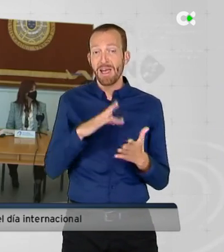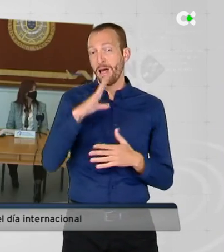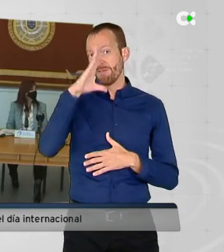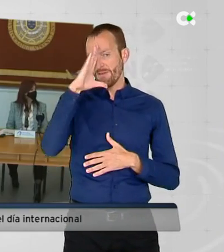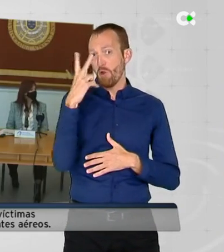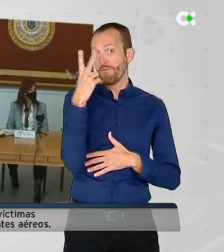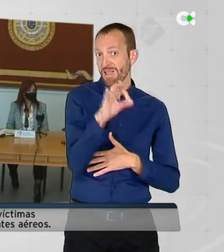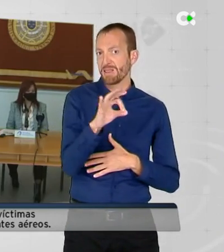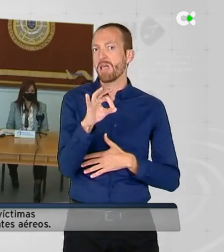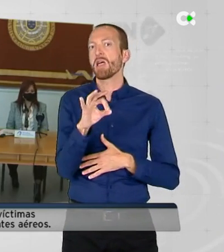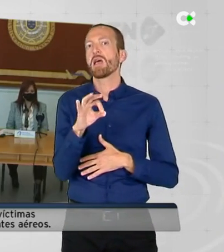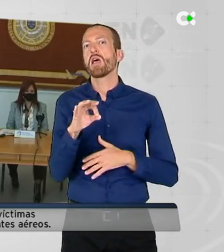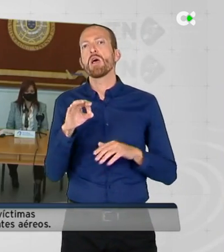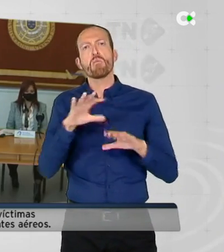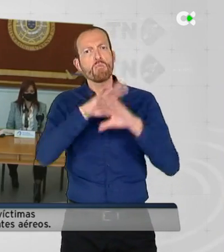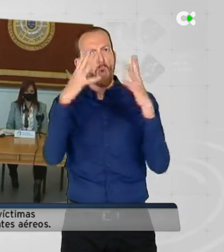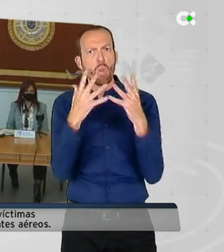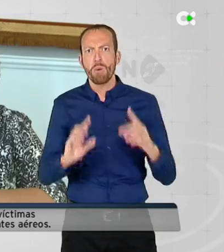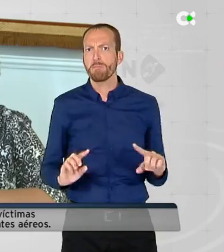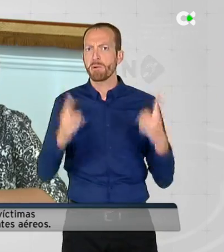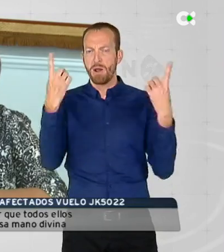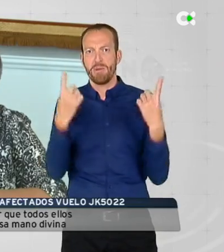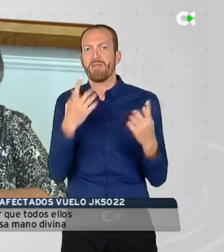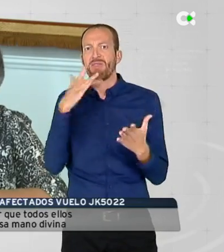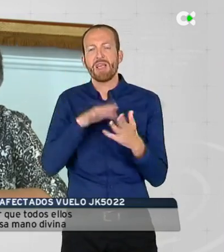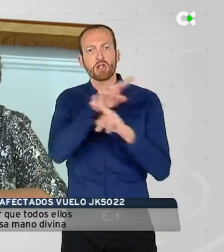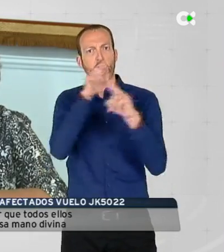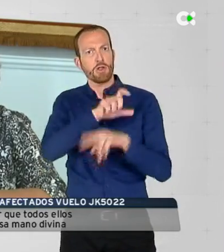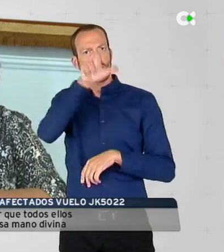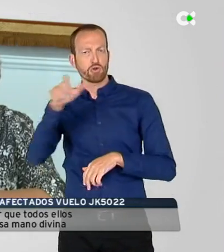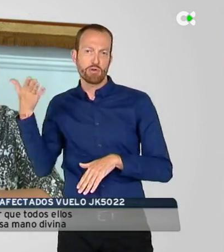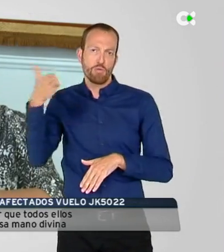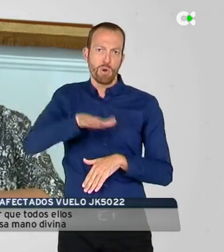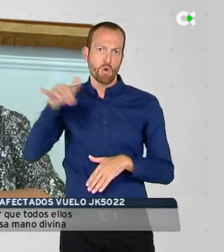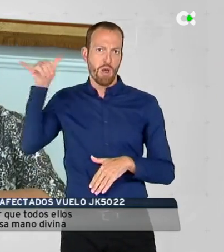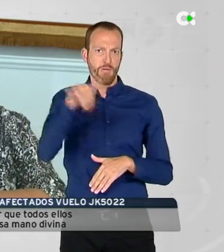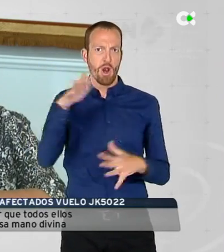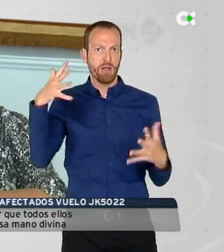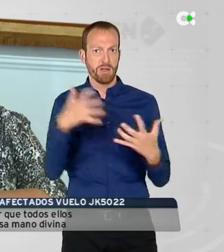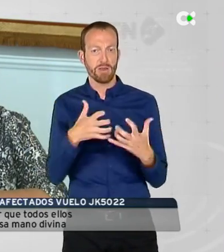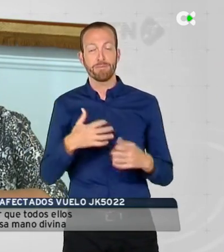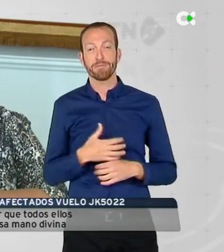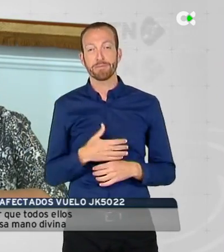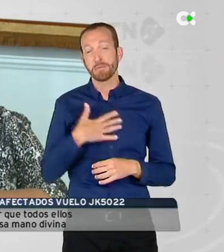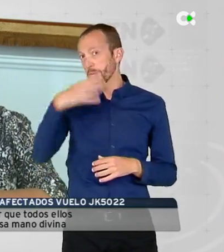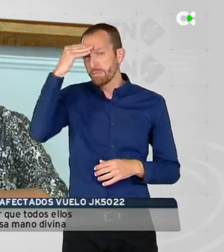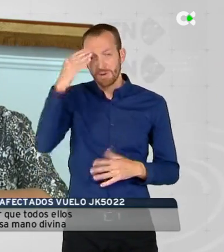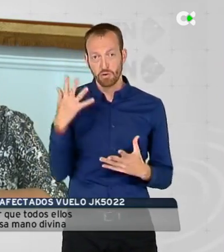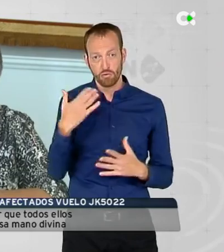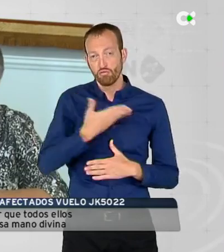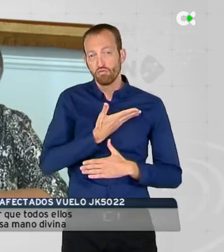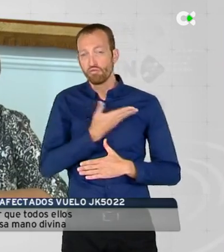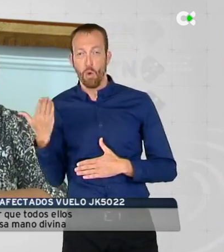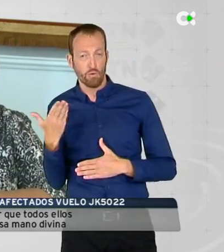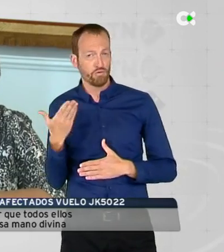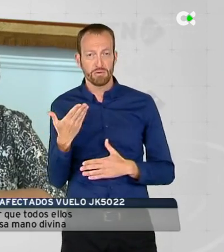el Día Internacional de las Víctimas de Accidentes Aéreos. Yo quiero creer que todos ellos han